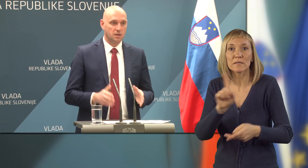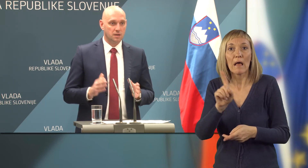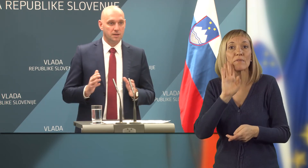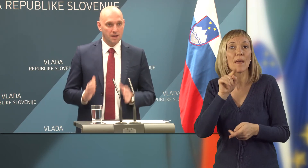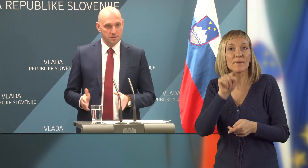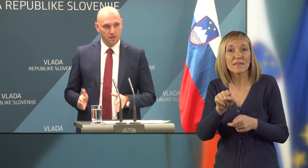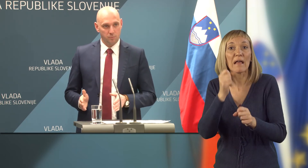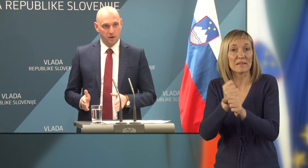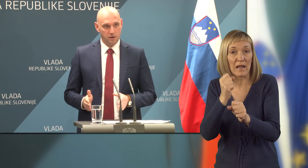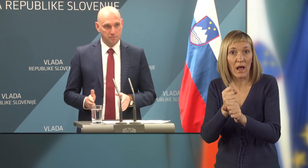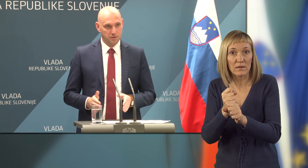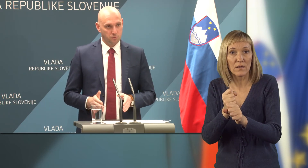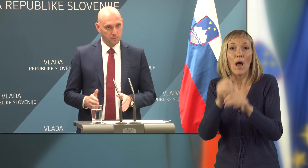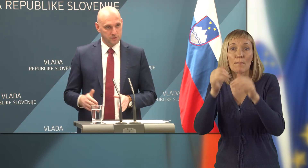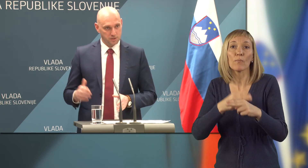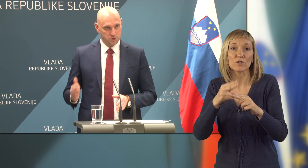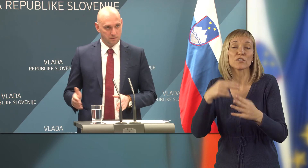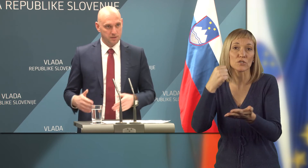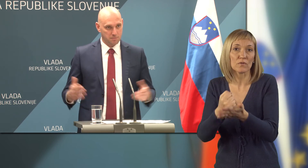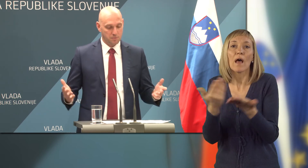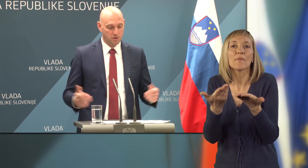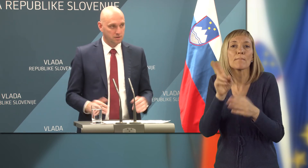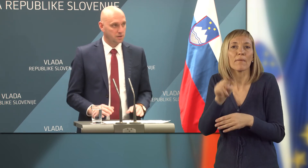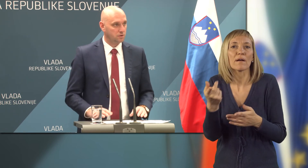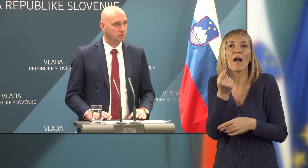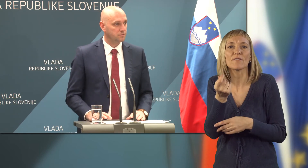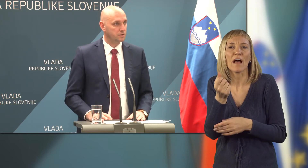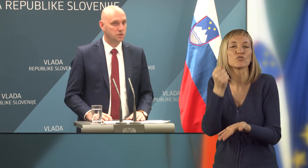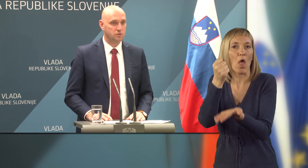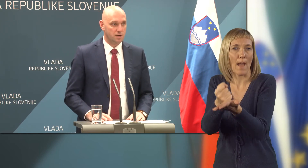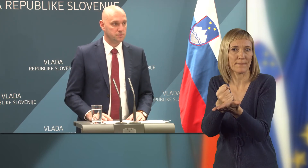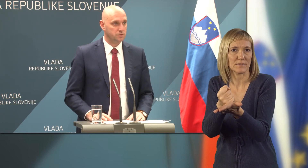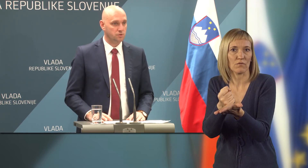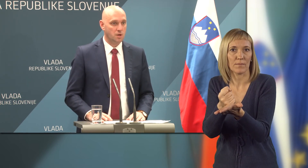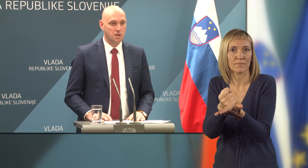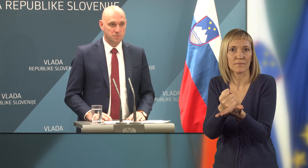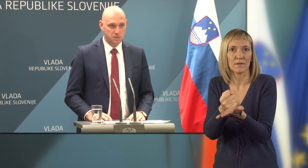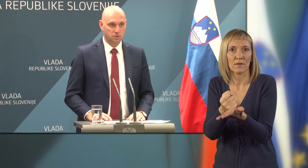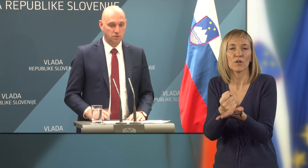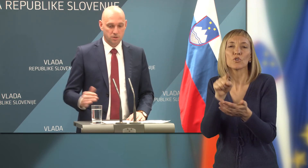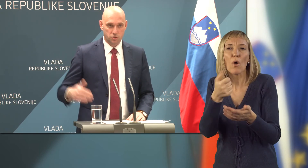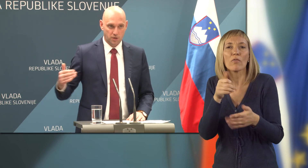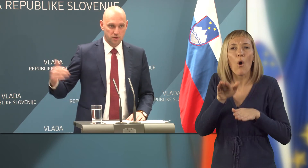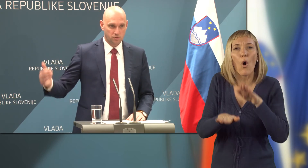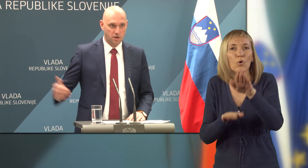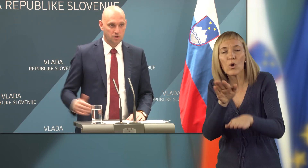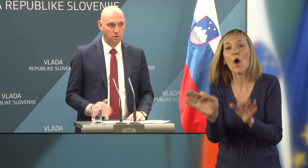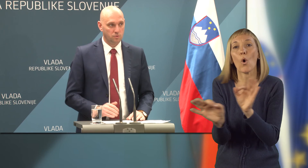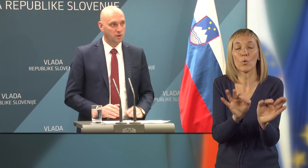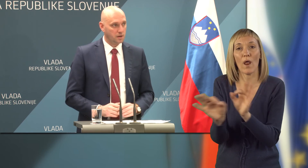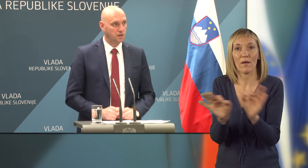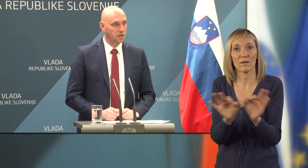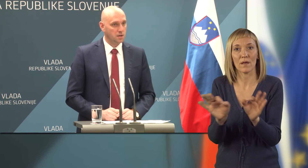proizvajalci ne bi tega upravljali, pa to mora prevzeti država, da imamo neko finančno jamstvo. Zato mislim, da je to še eno teh